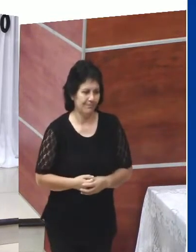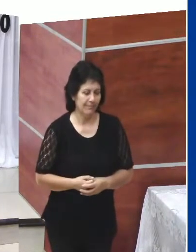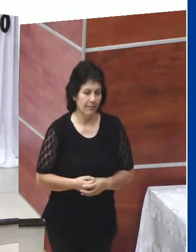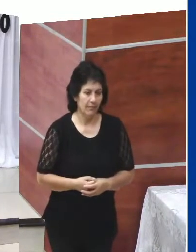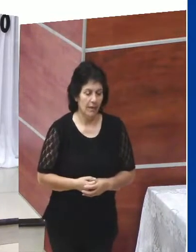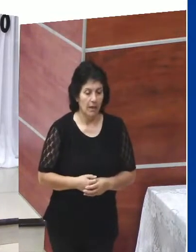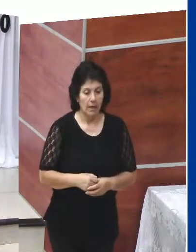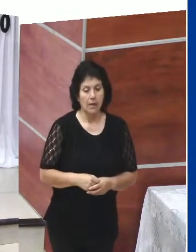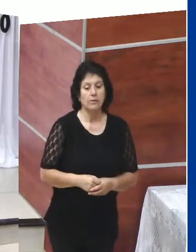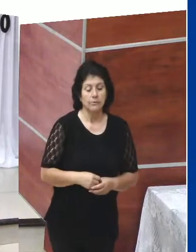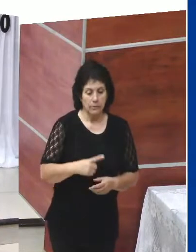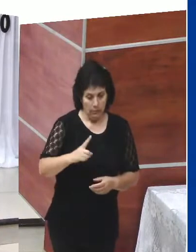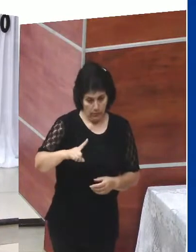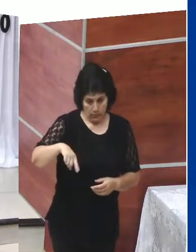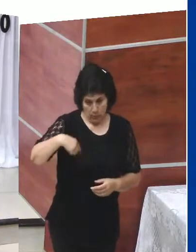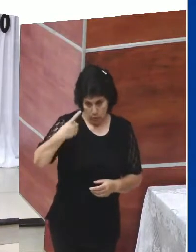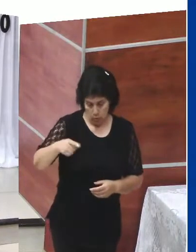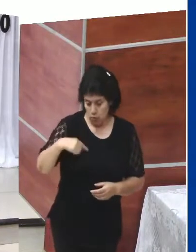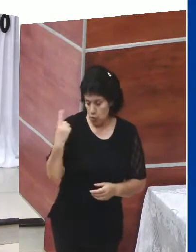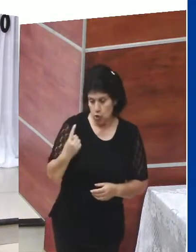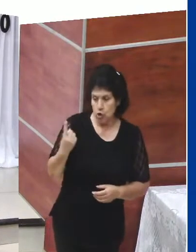Cuando nosotros tenemos hábitos